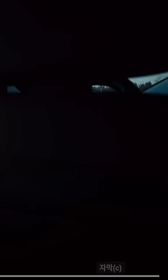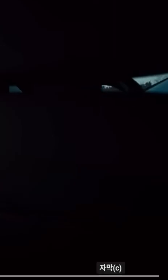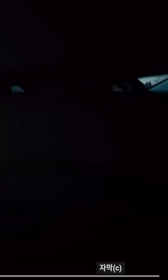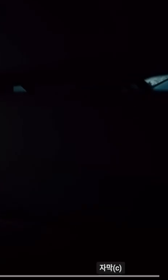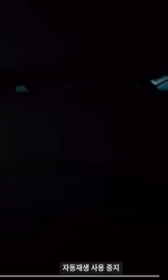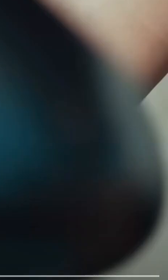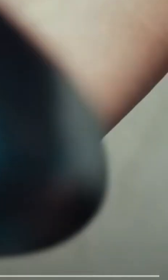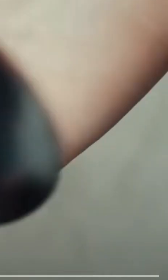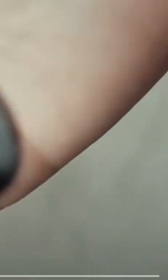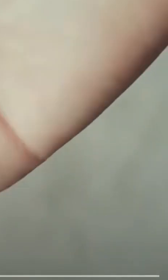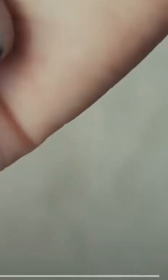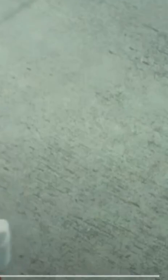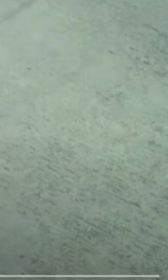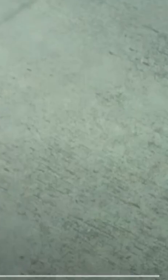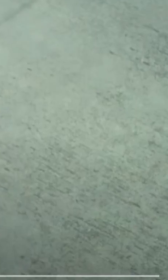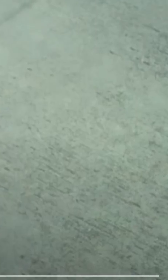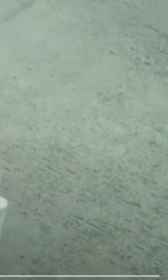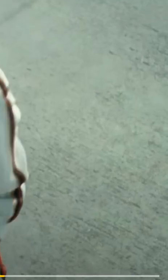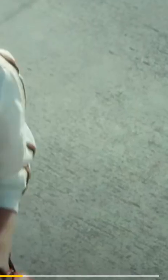중고차는 팔고 나면